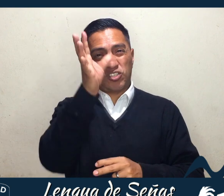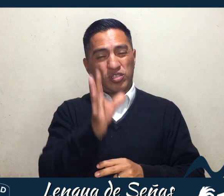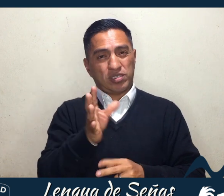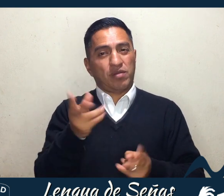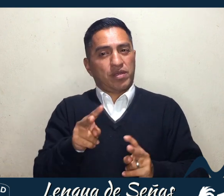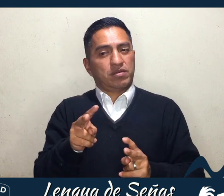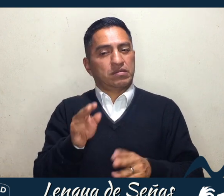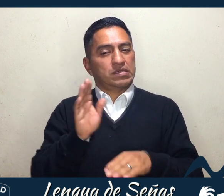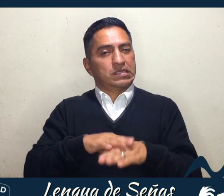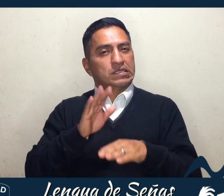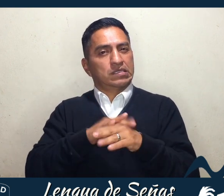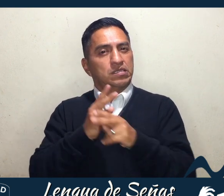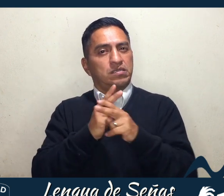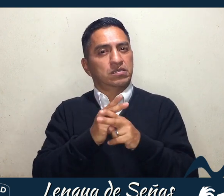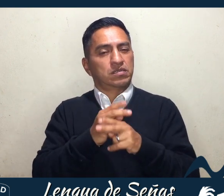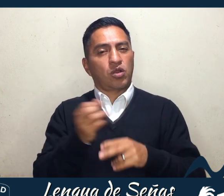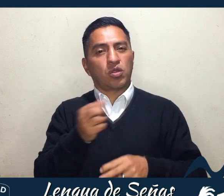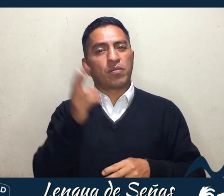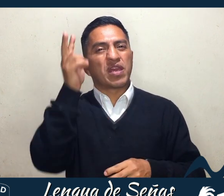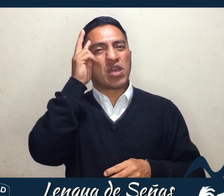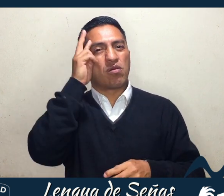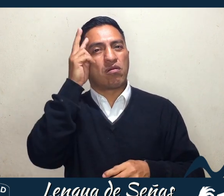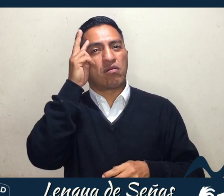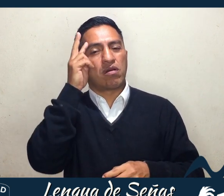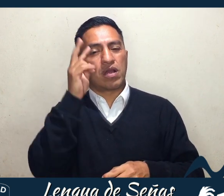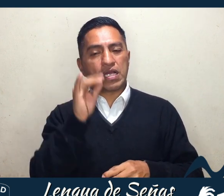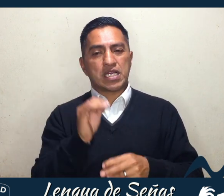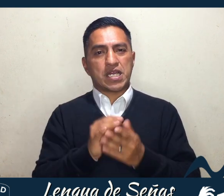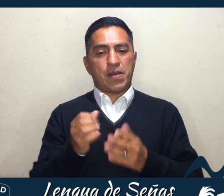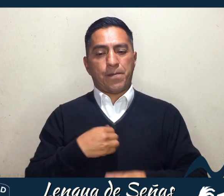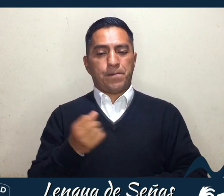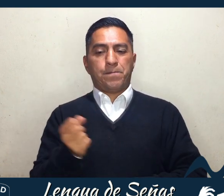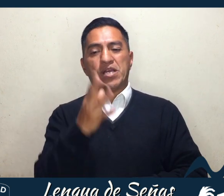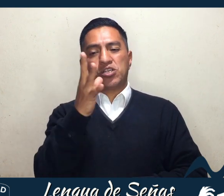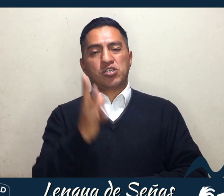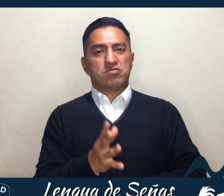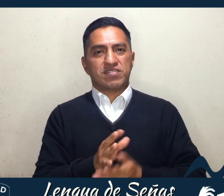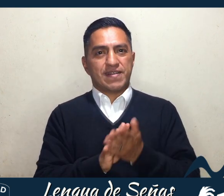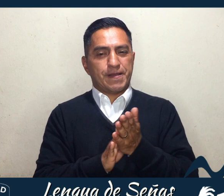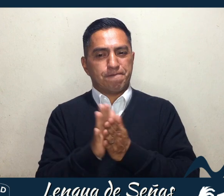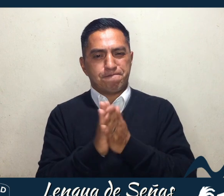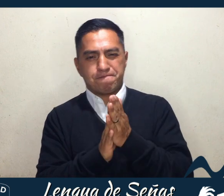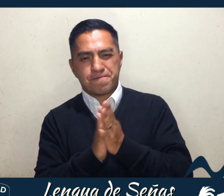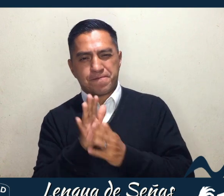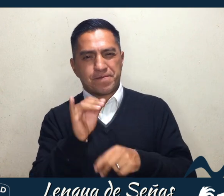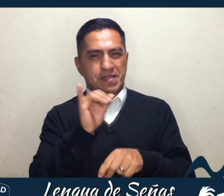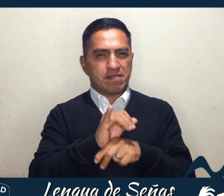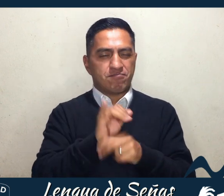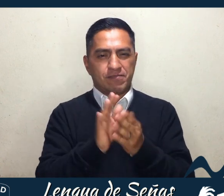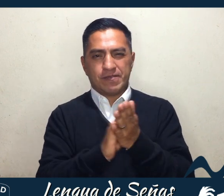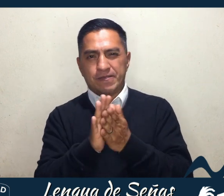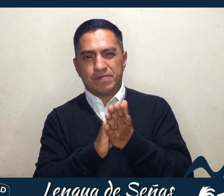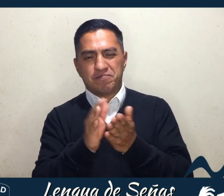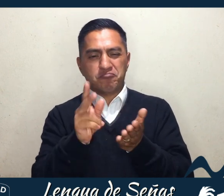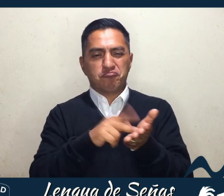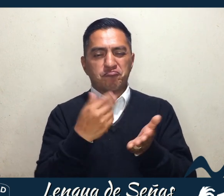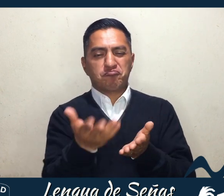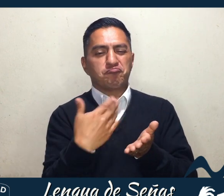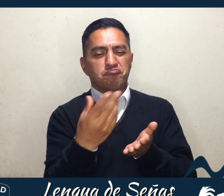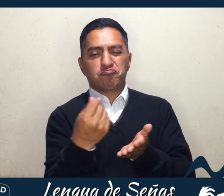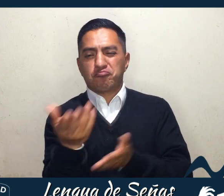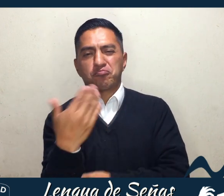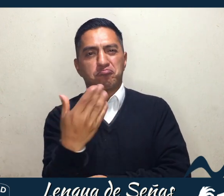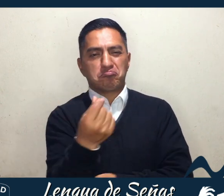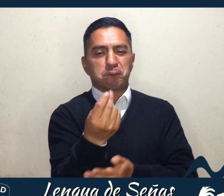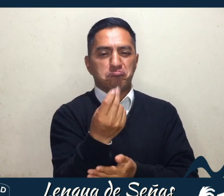quieren aprovecharse de la iglesia, queriendo tomar ventaja de la iglesia y de la buena voluntad de los hermanos